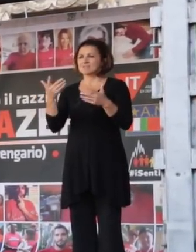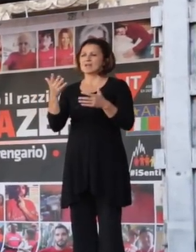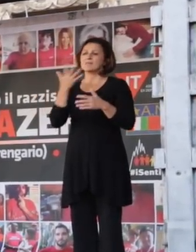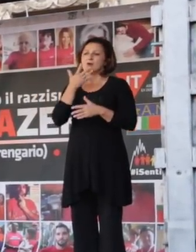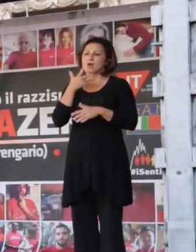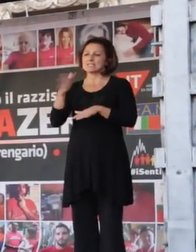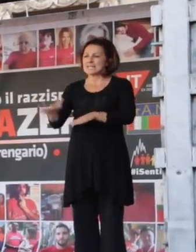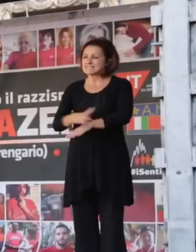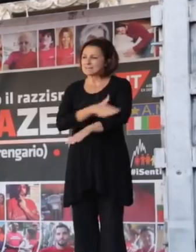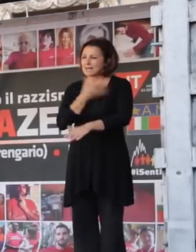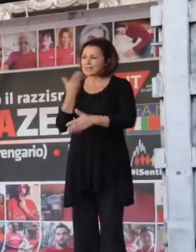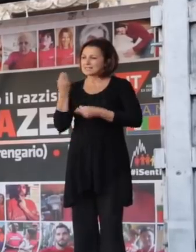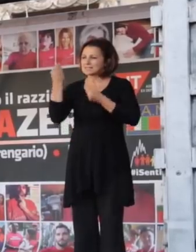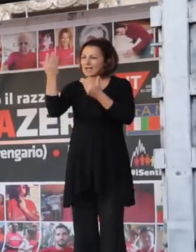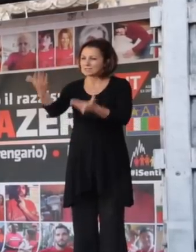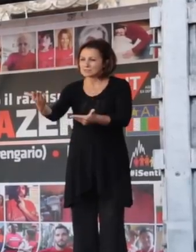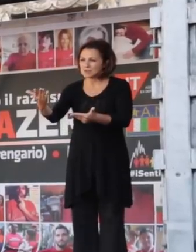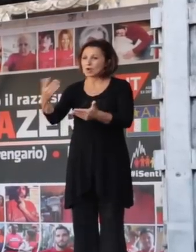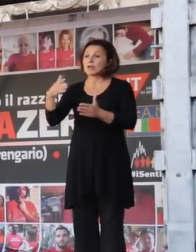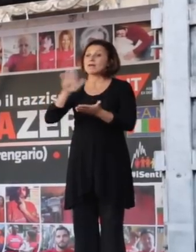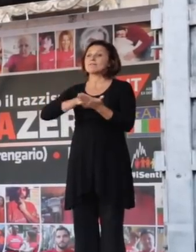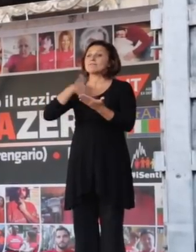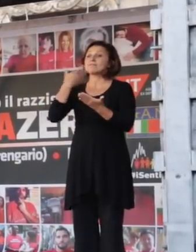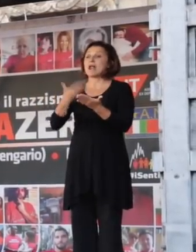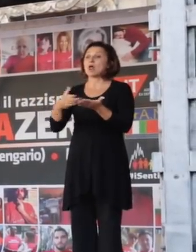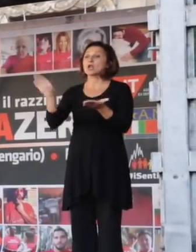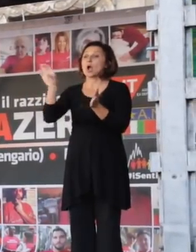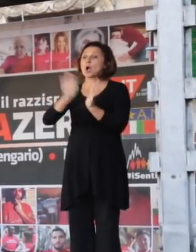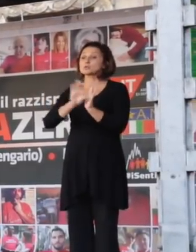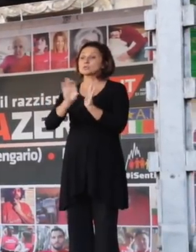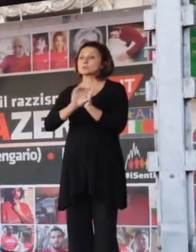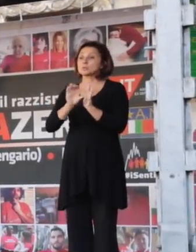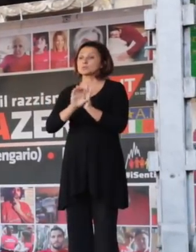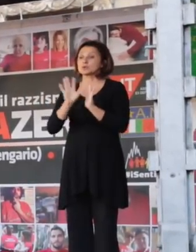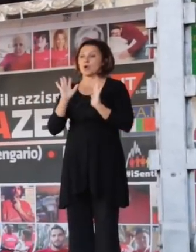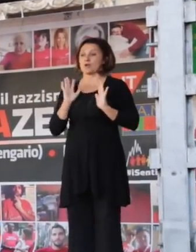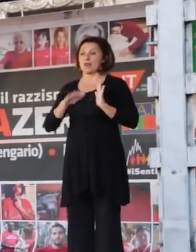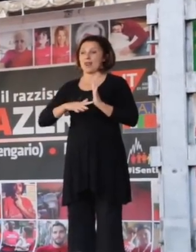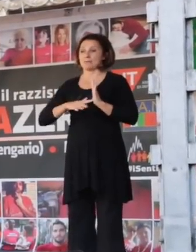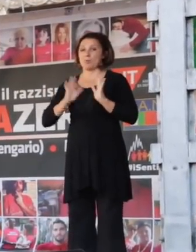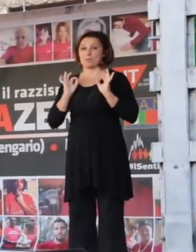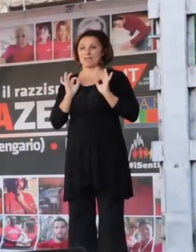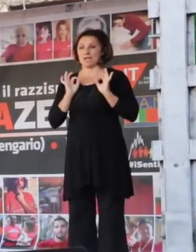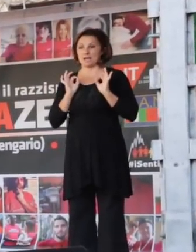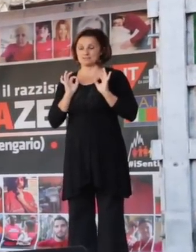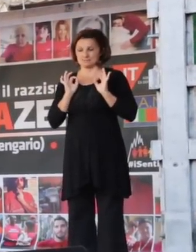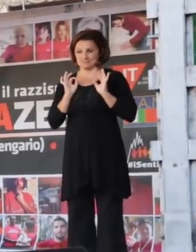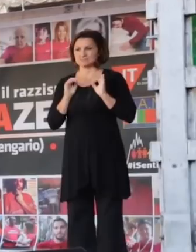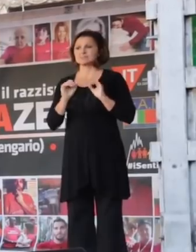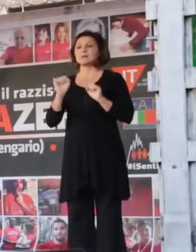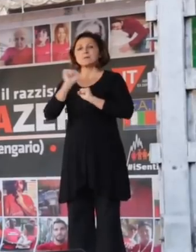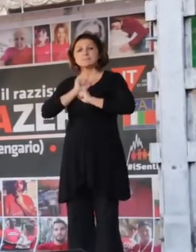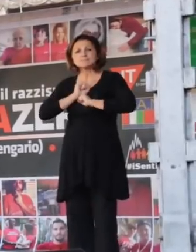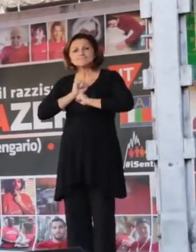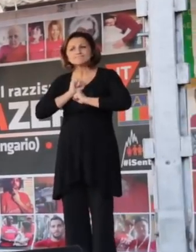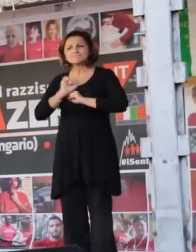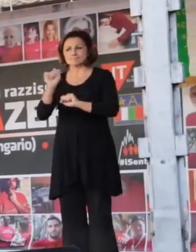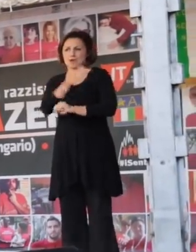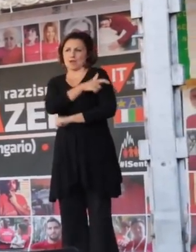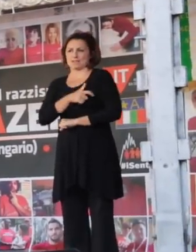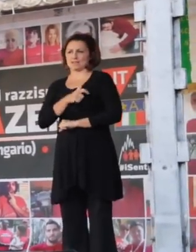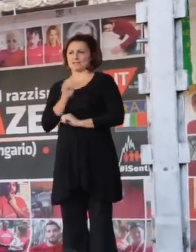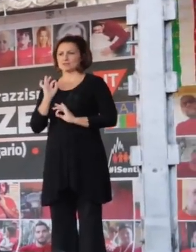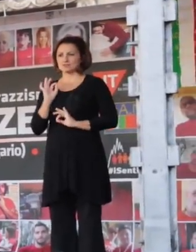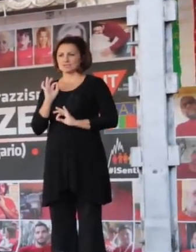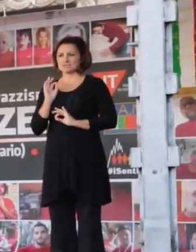valori sostanziali della Costituzione repubblicana, marcatamente antifascista, che è nata dalla